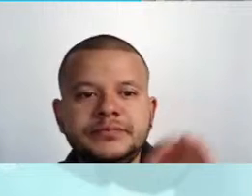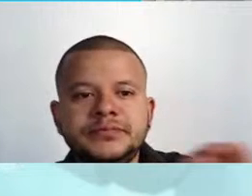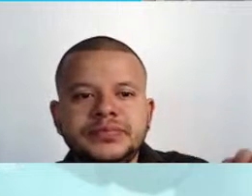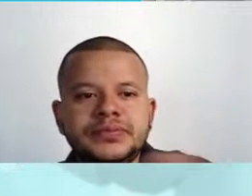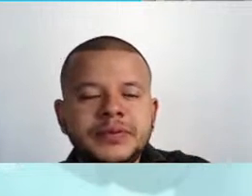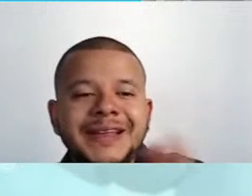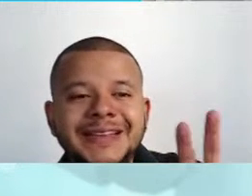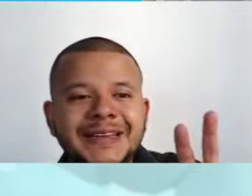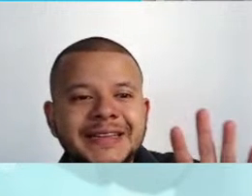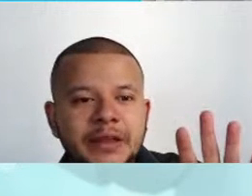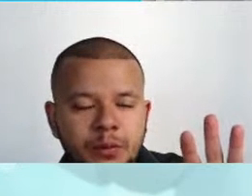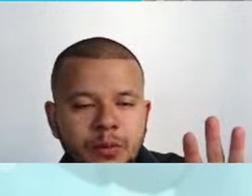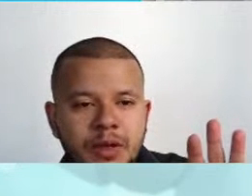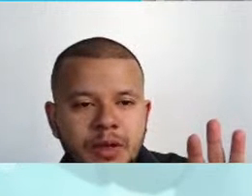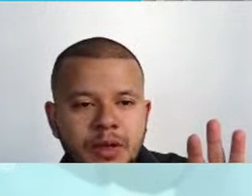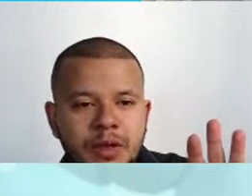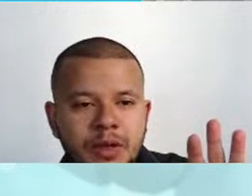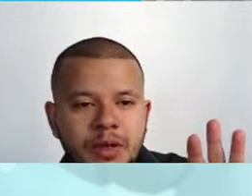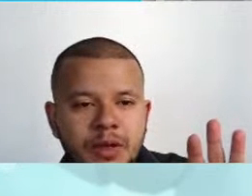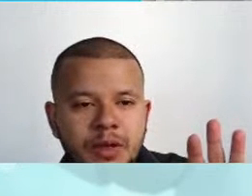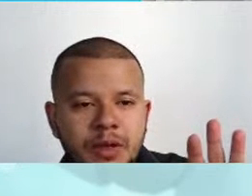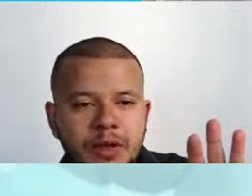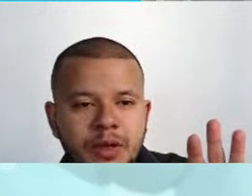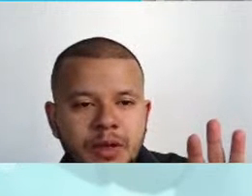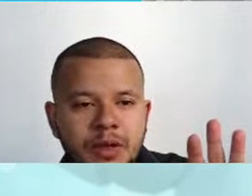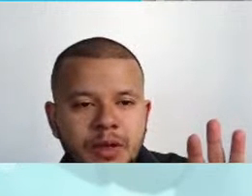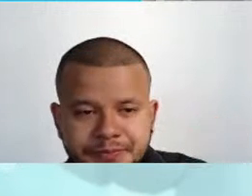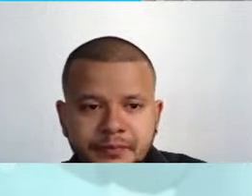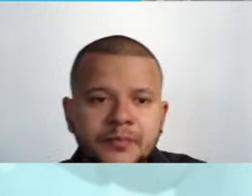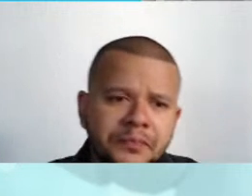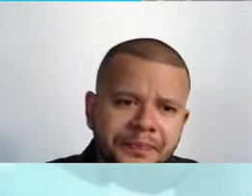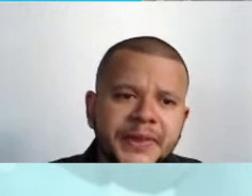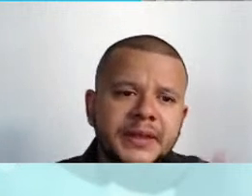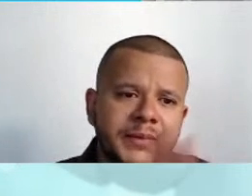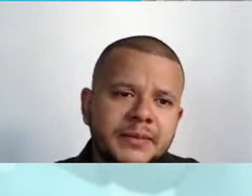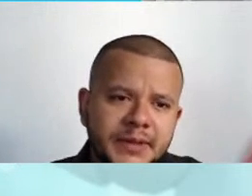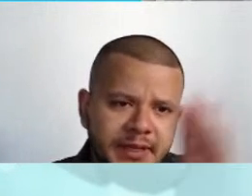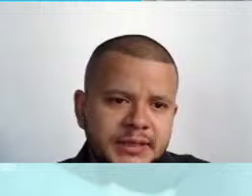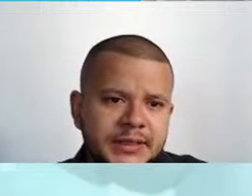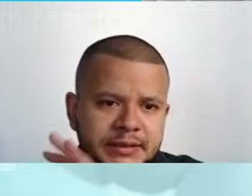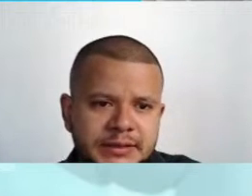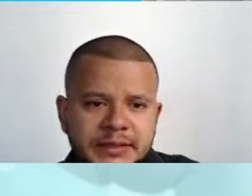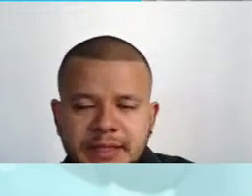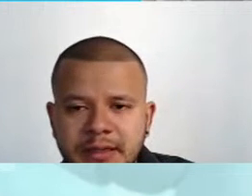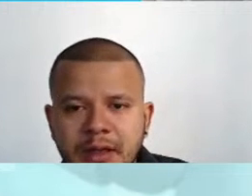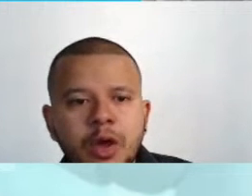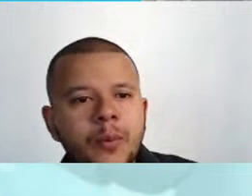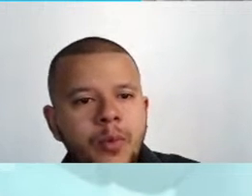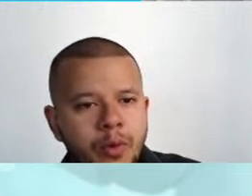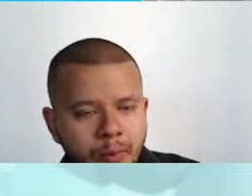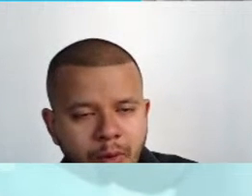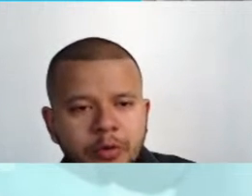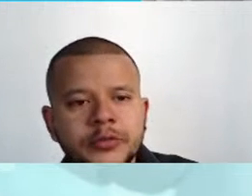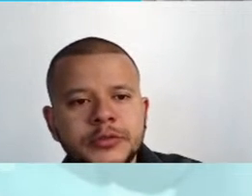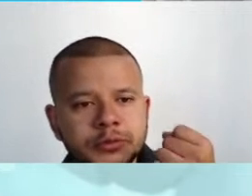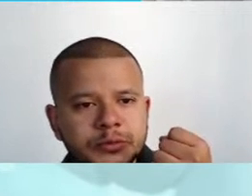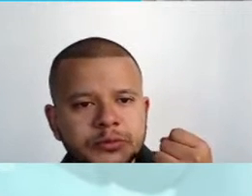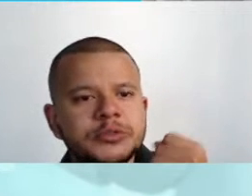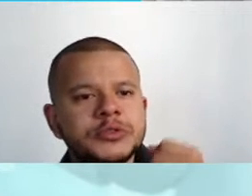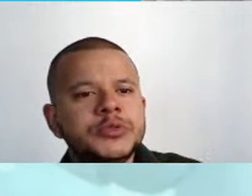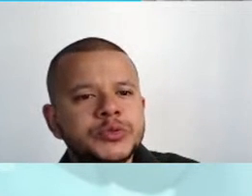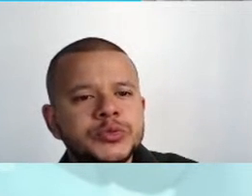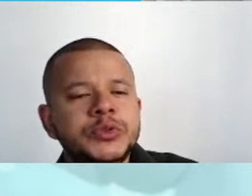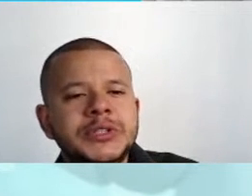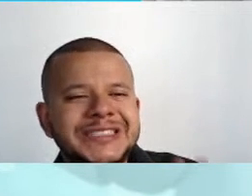entidades departamentales en el país, departamentales y distritales, quienes han ido incorporando sus recursos alrededor de un 50% este